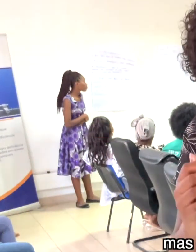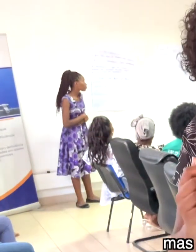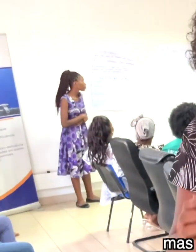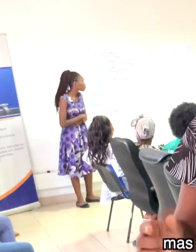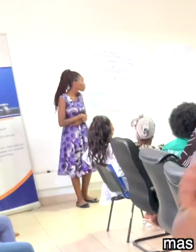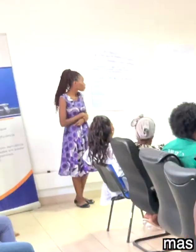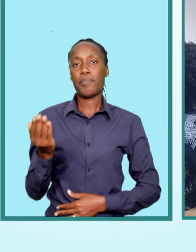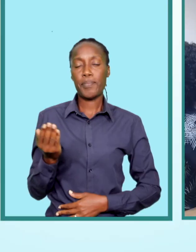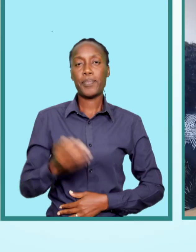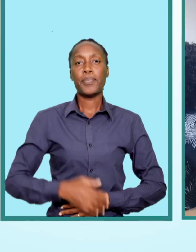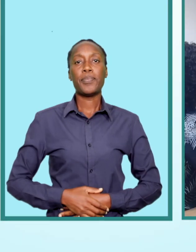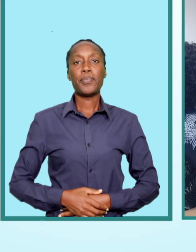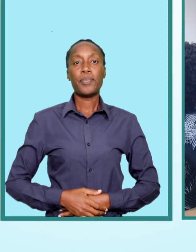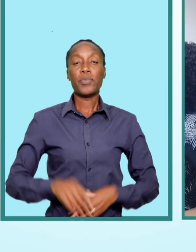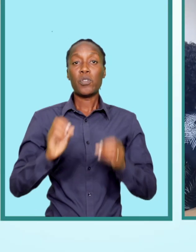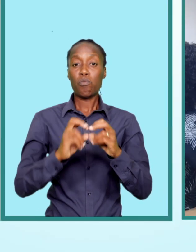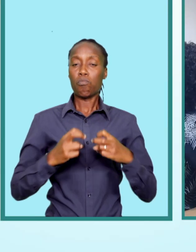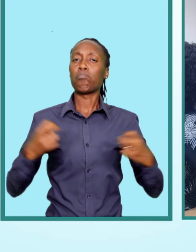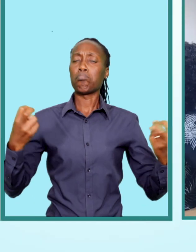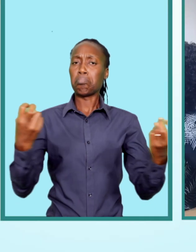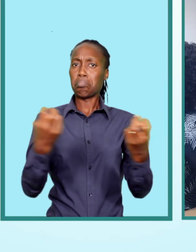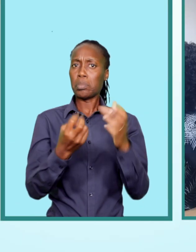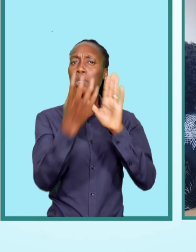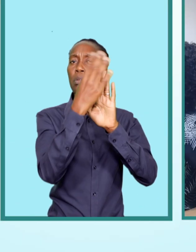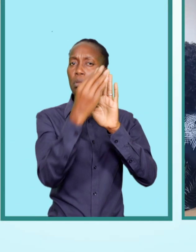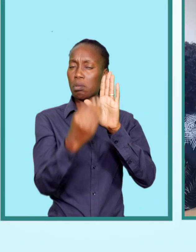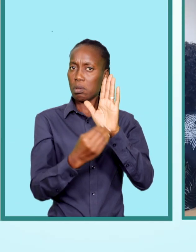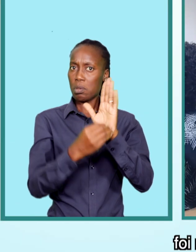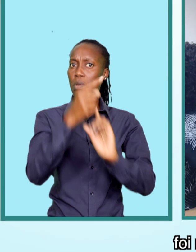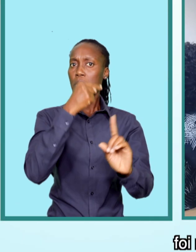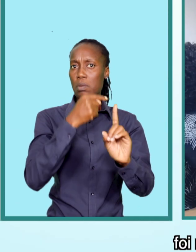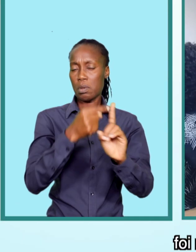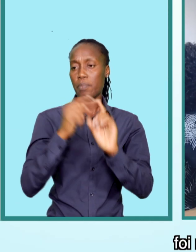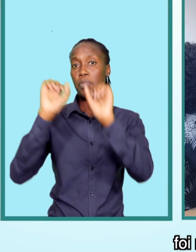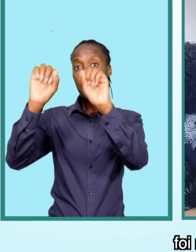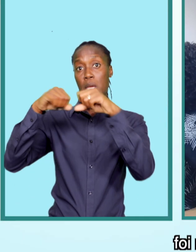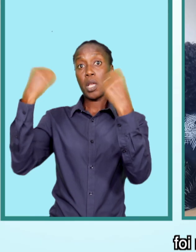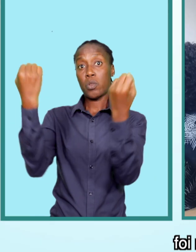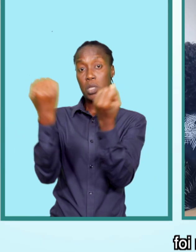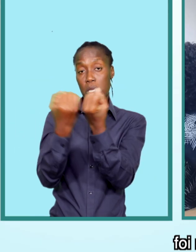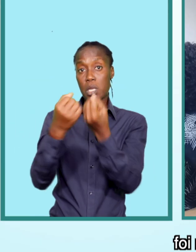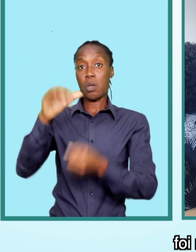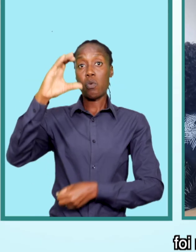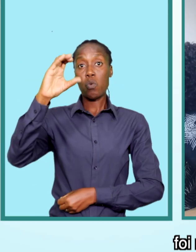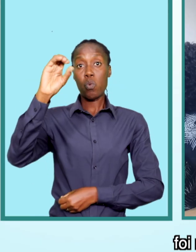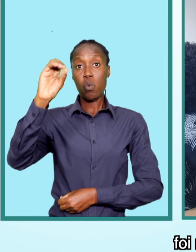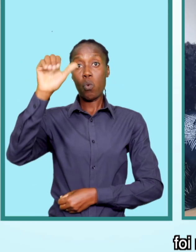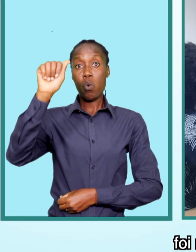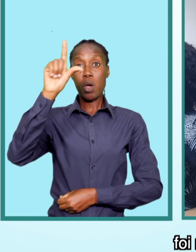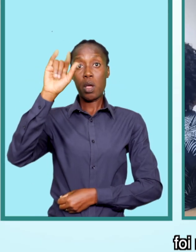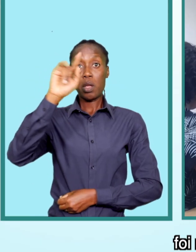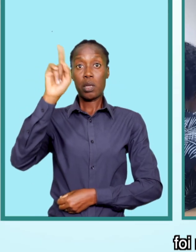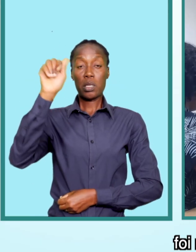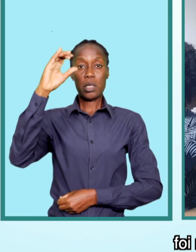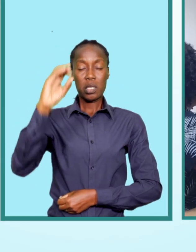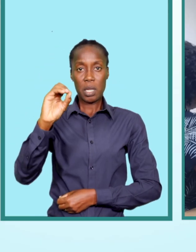ou positivo. O encontro, considerado bastante produtivo, foi ministrado pela Associação Coalizão da